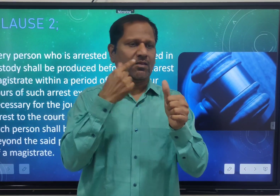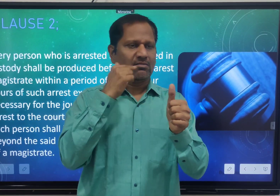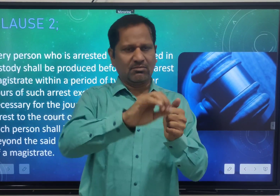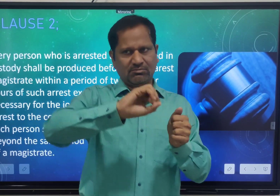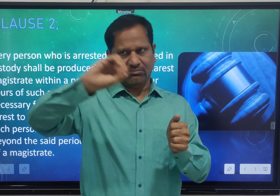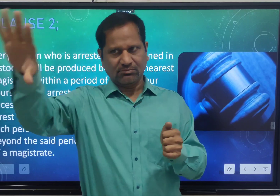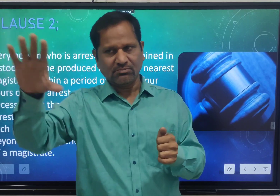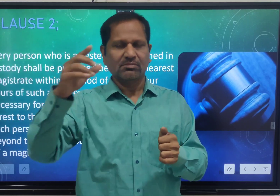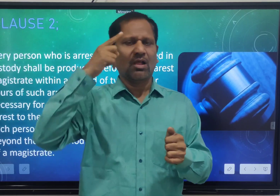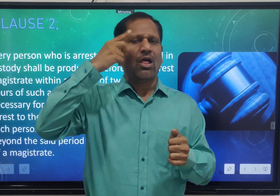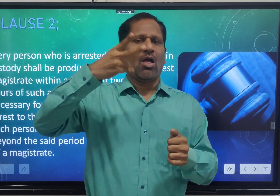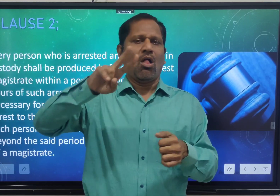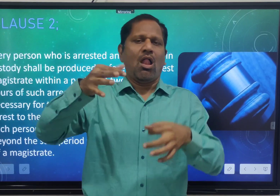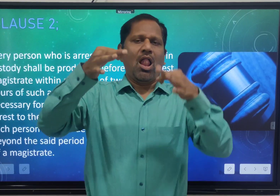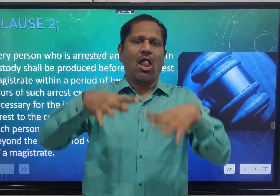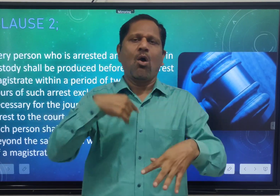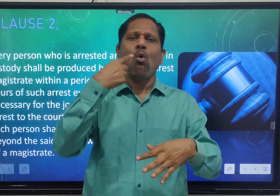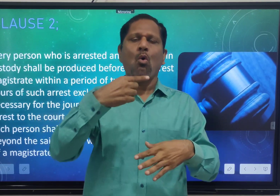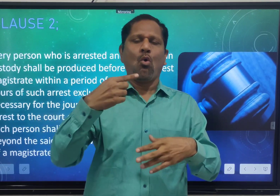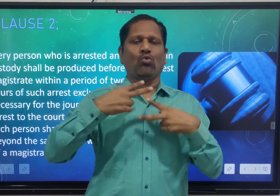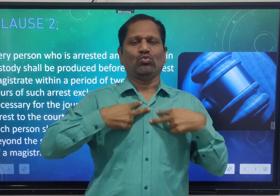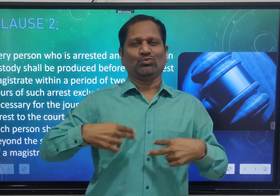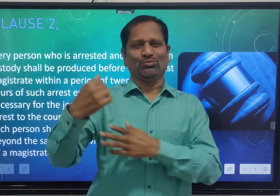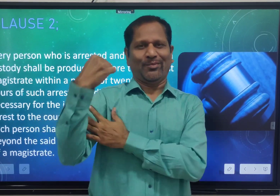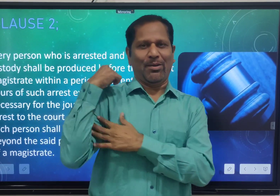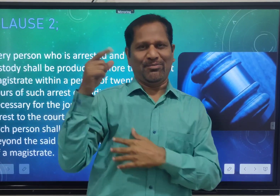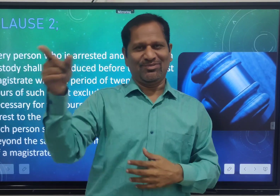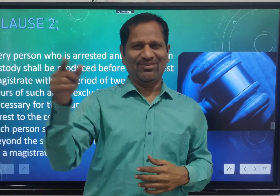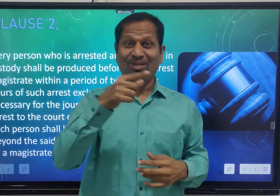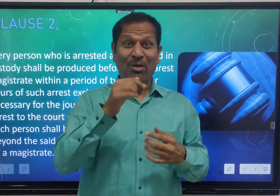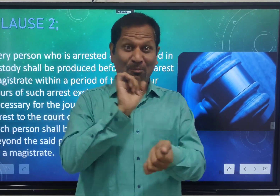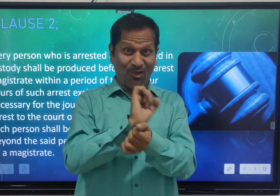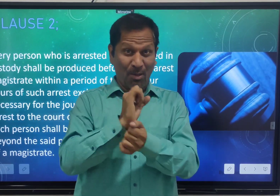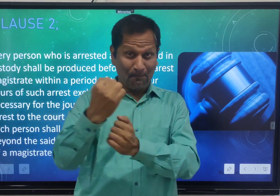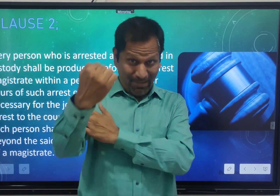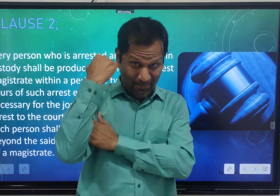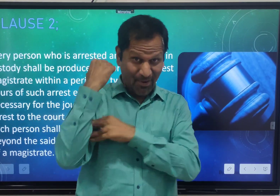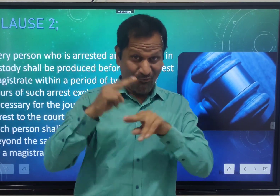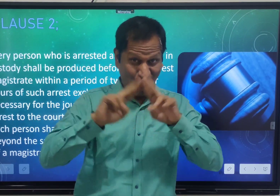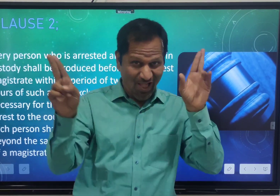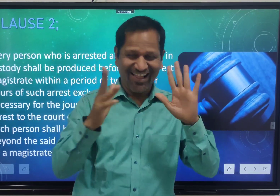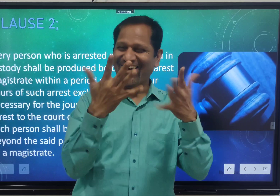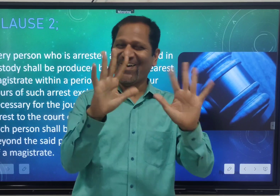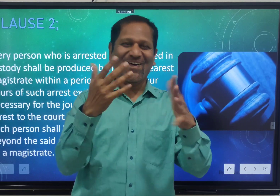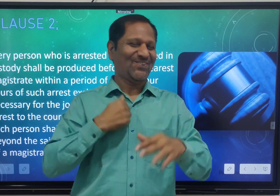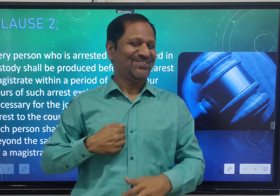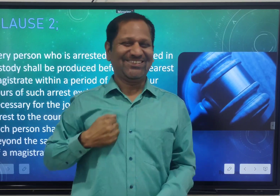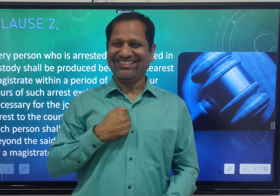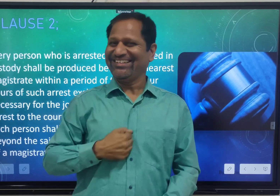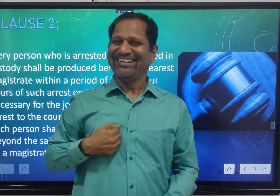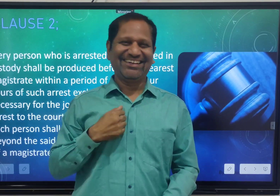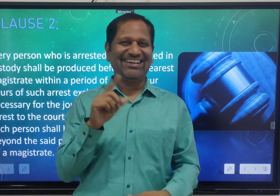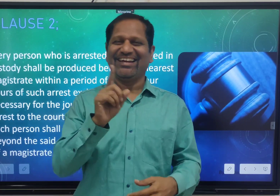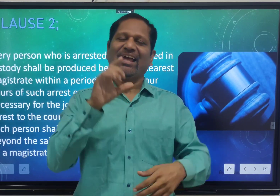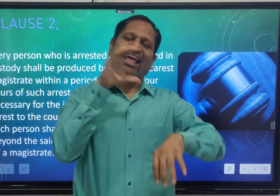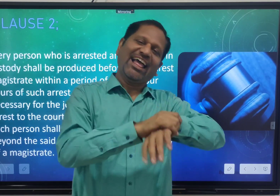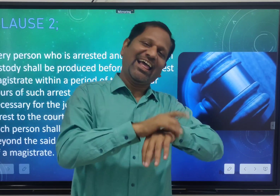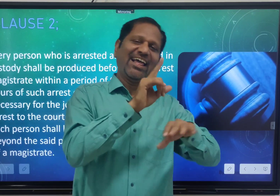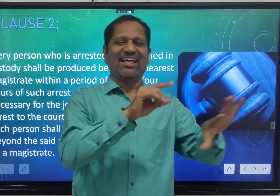या जेल में रखना है। जिस तरह का अपराध होता है उसके आधार पर न्यायालय निर्णय लेता है। और पुलिस को